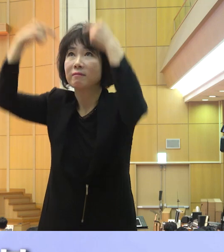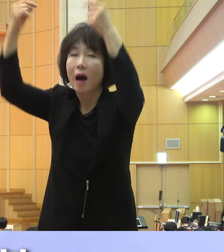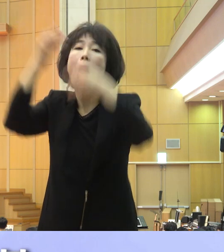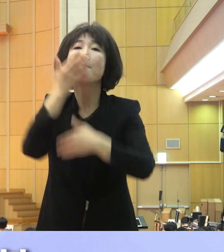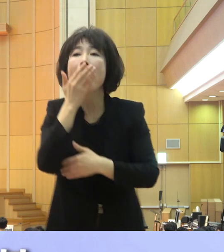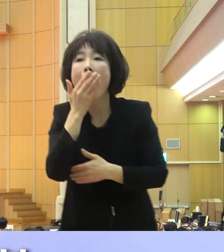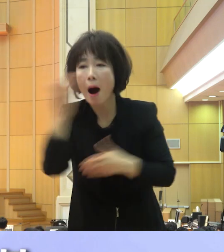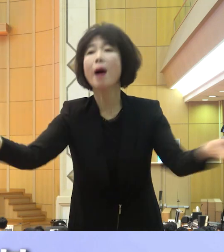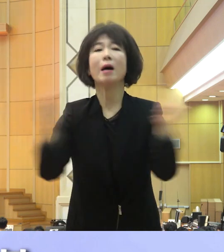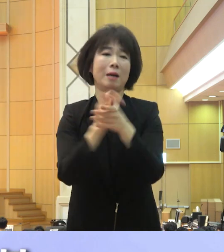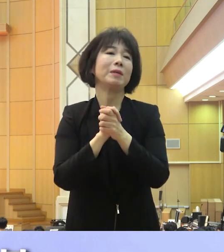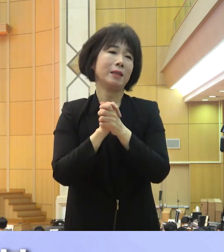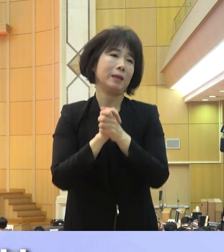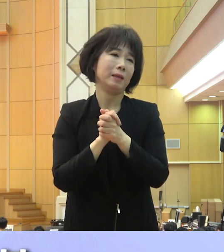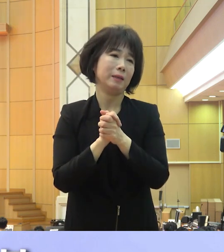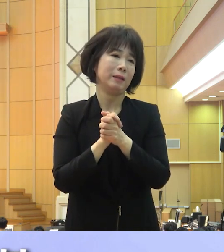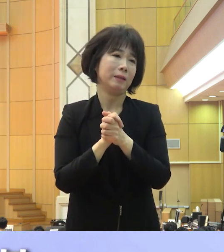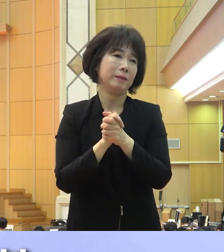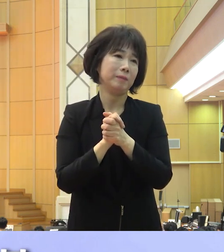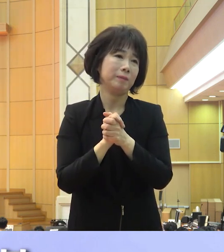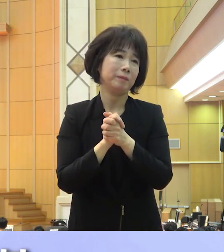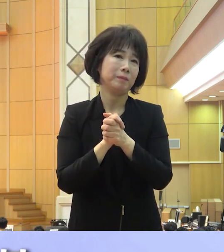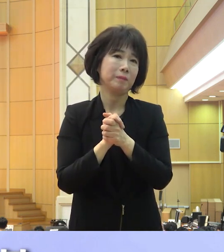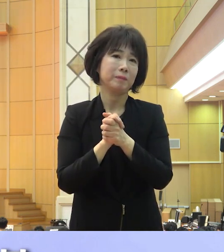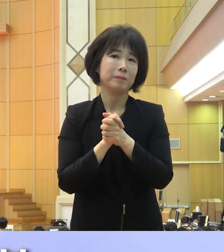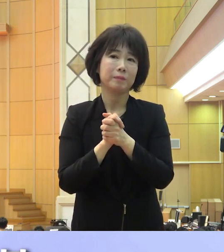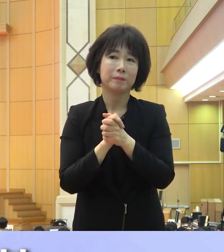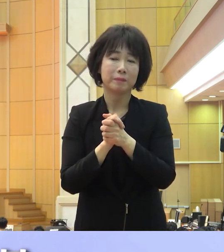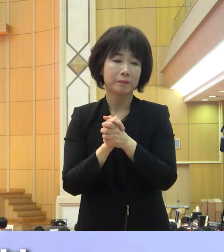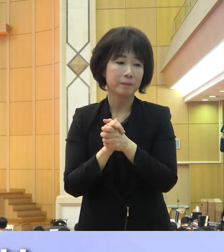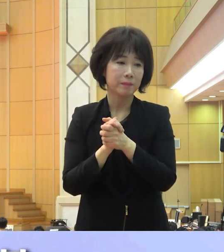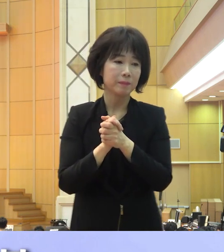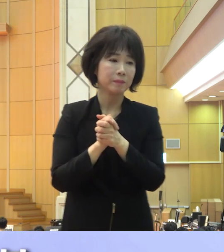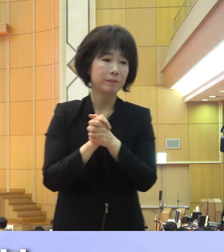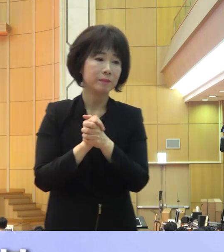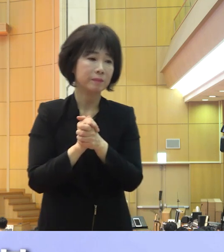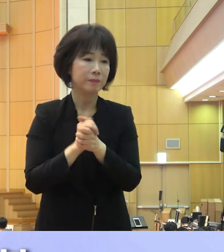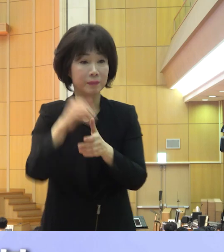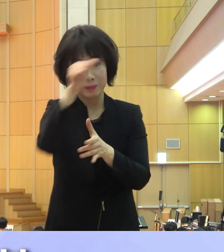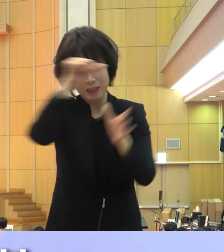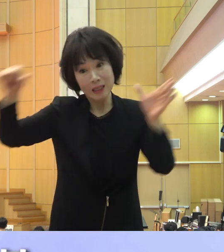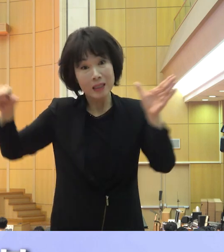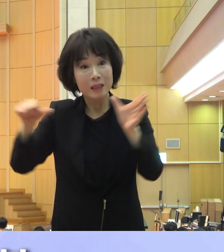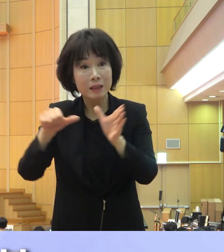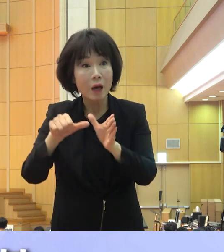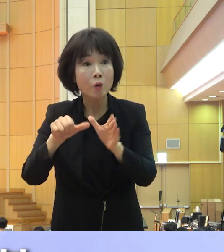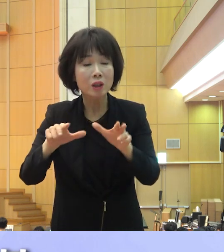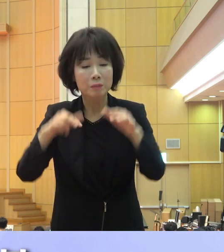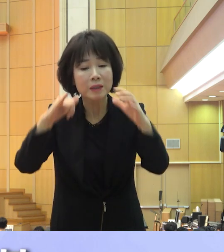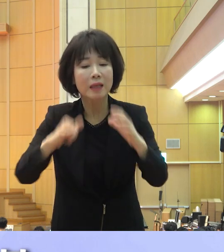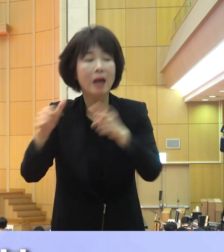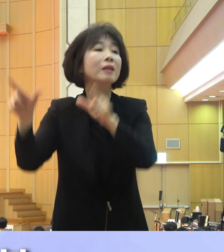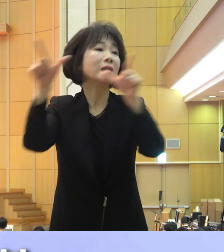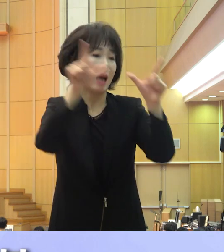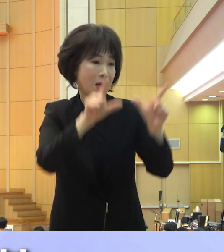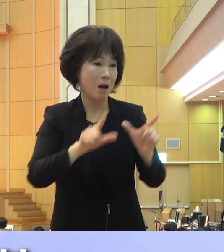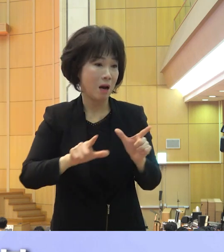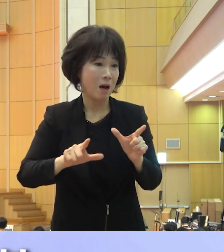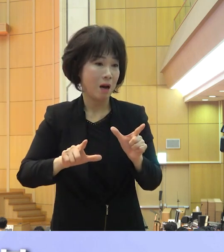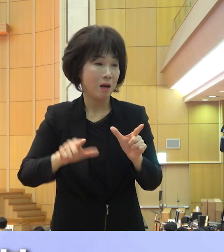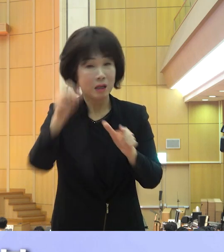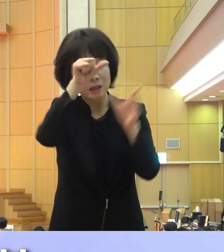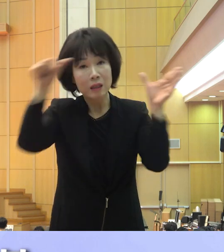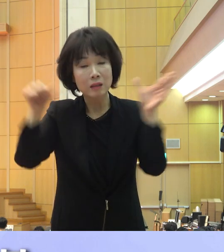배 안에서 태어나게 되면 인생이 될 때 이 세상에 살고, 밥줄 끊어지고